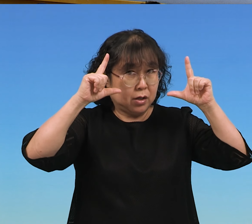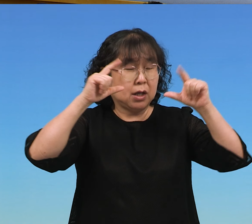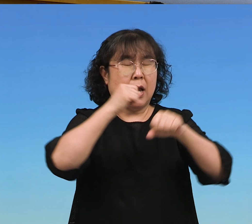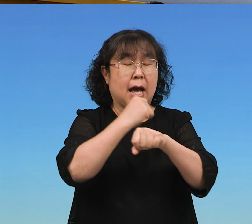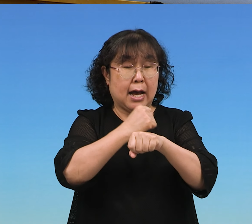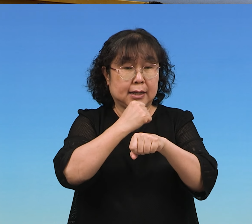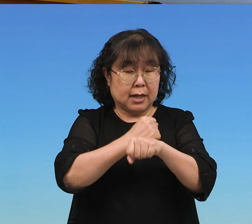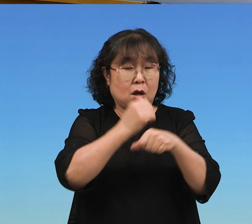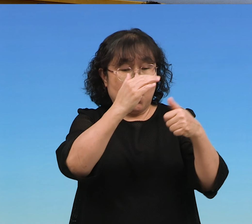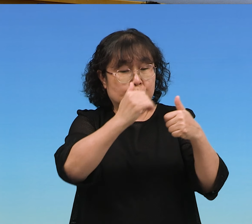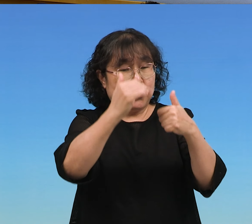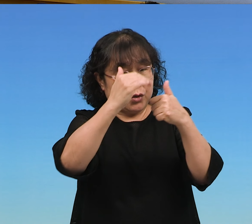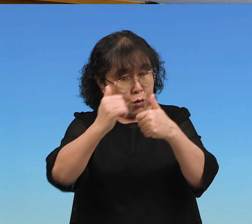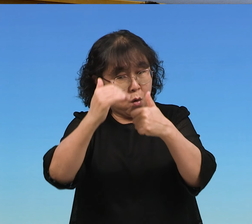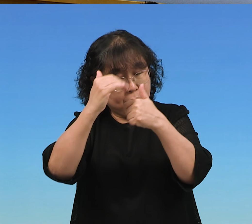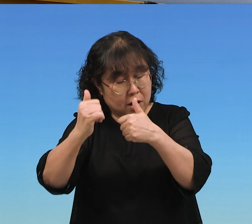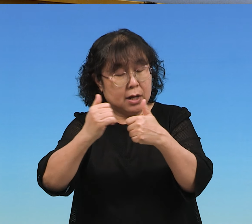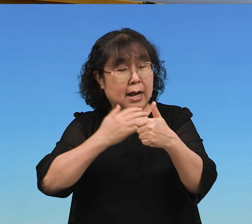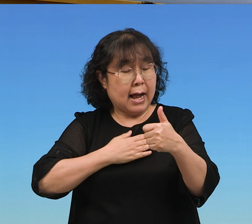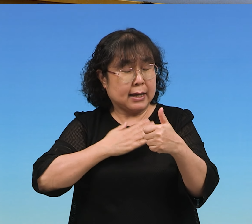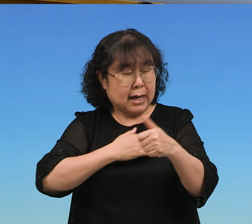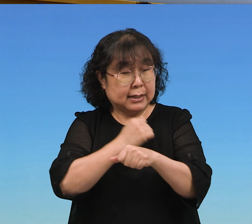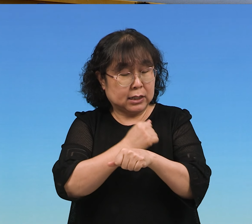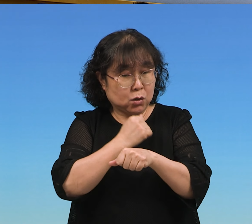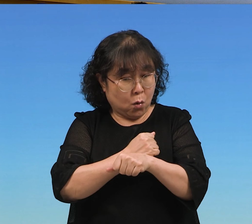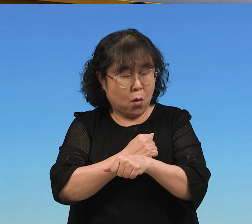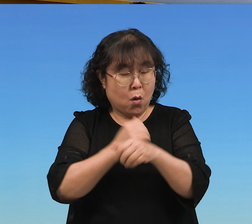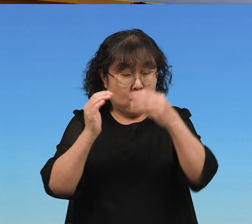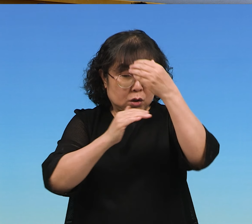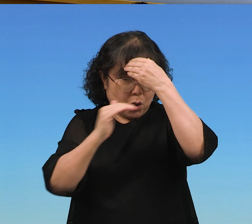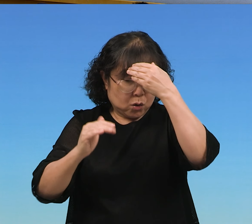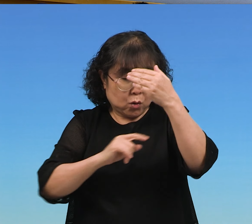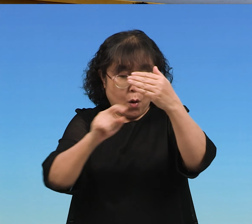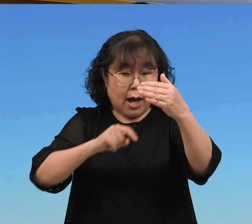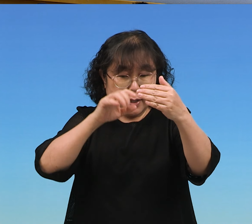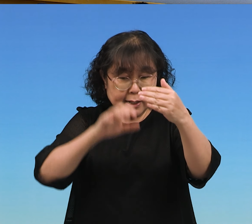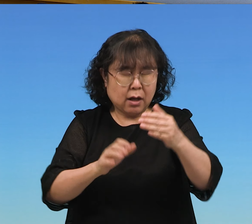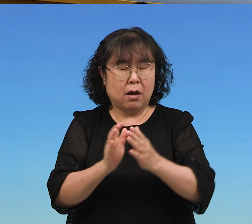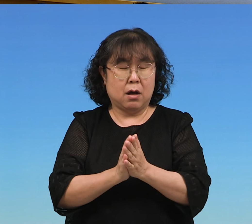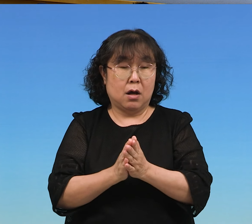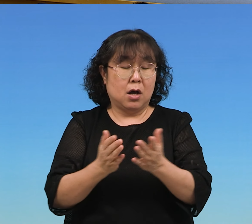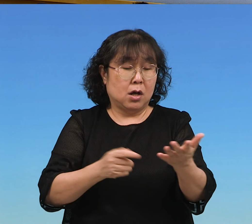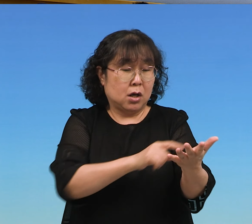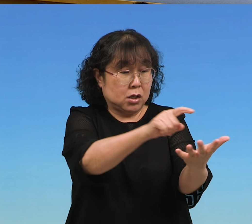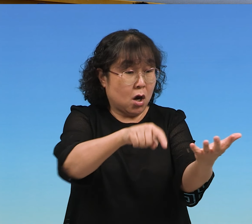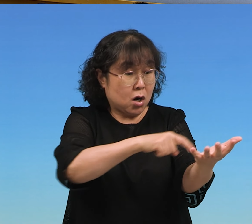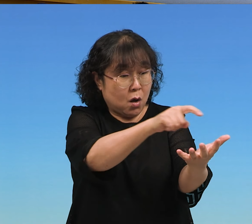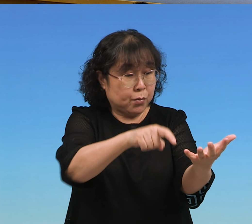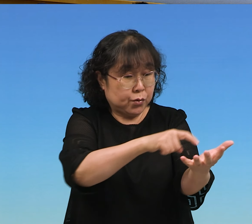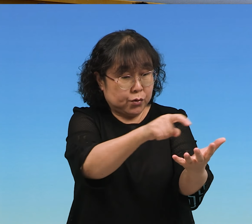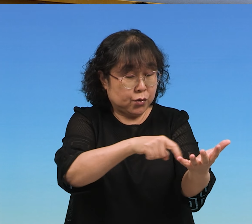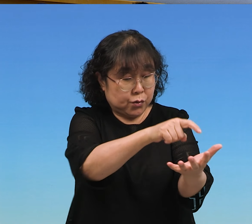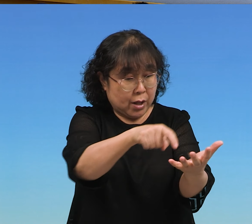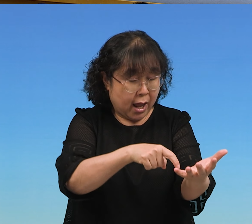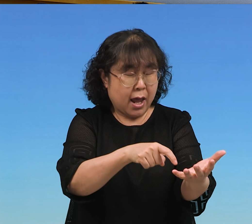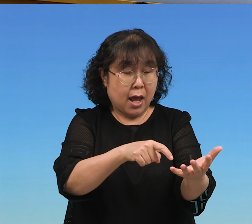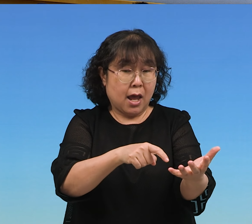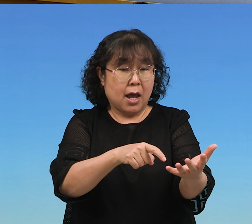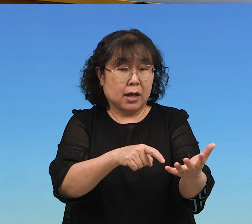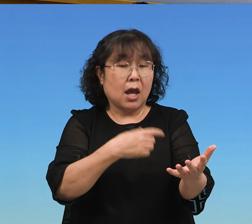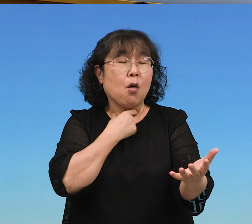부르심의 소망이 무엇이며 성도 안에서 그 기업의 영광의 풍성함이 무엇이며. 여러분 지금요 바울이